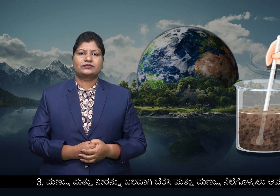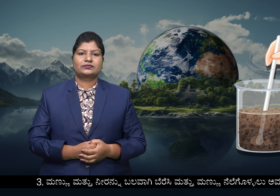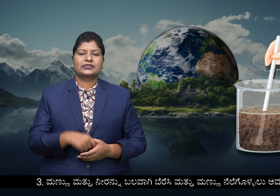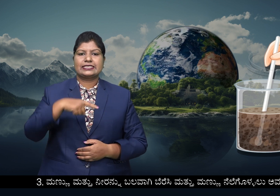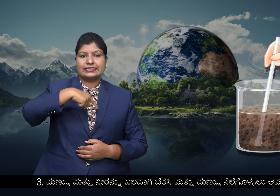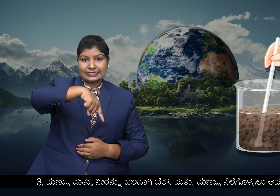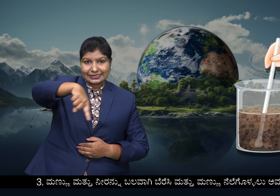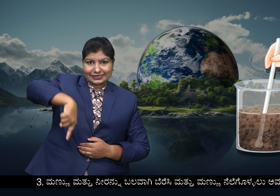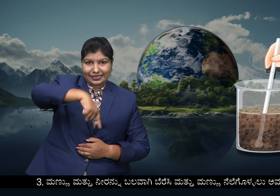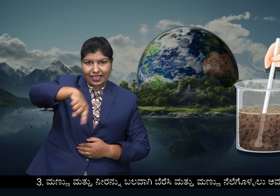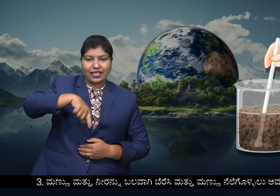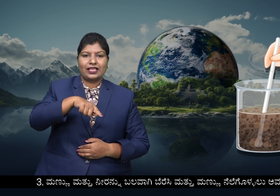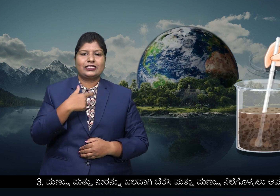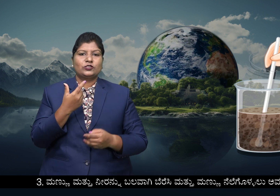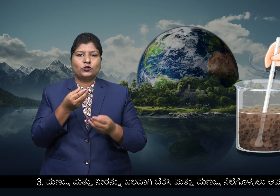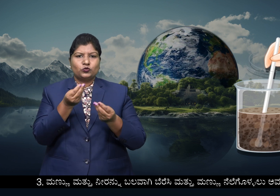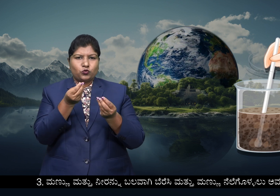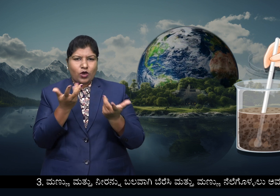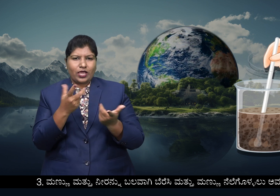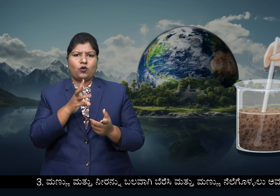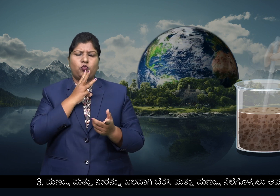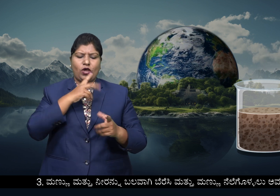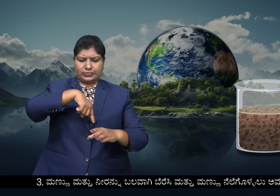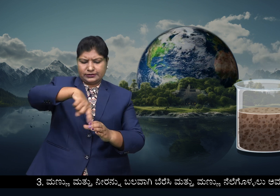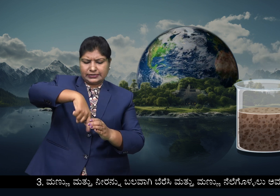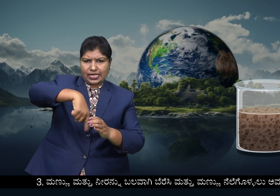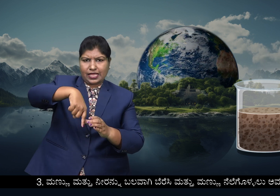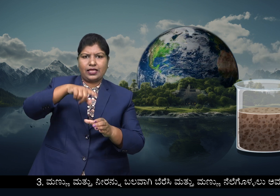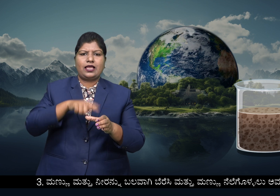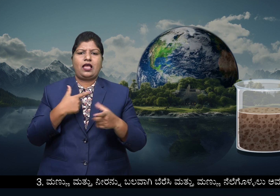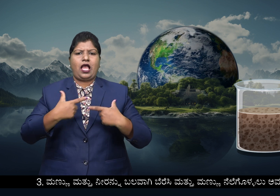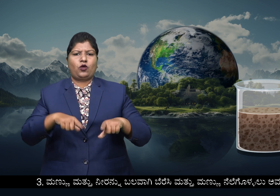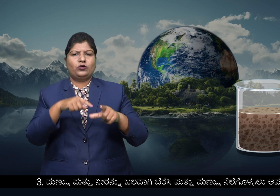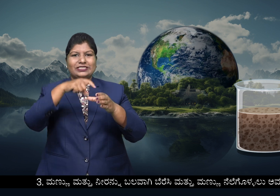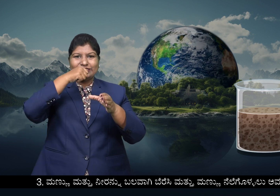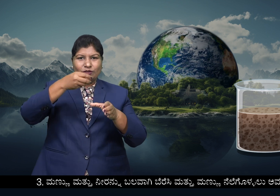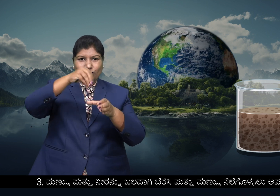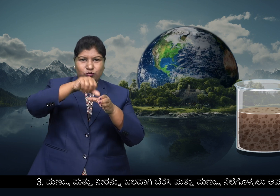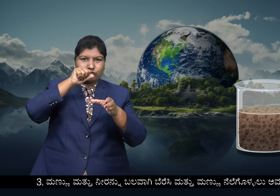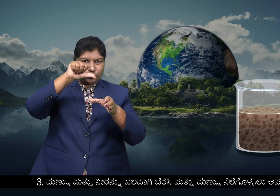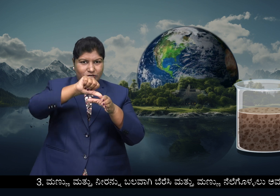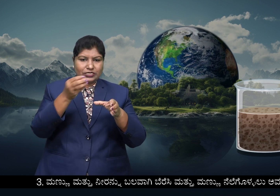ಮಣ್ಣು ಮತ್ತು ನೀರನ್ನು ಬಲವಾಗಿ ಬೇರಿಸಿ ಮತ್ತು ಮಣ್ಣು ನೆಲೆಗೊಳ್ಳಲು ಅವಕಾಶ ಮಾಡಿಕೊಡಿ.